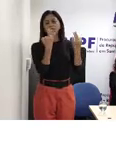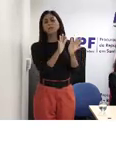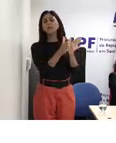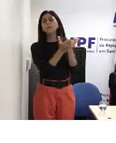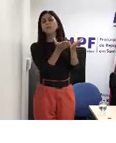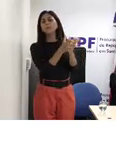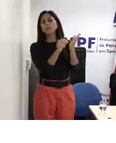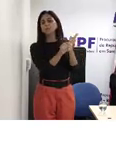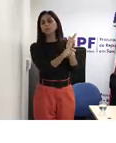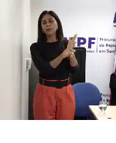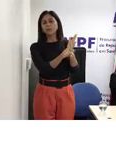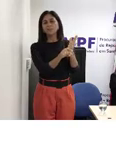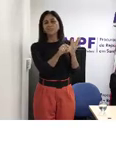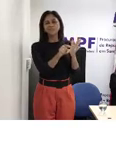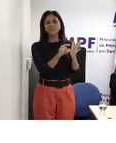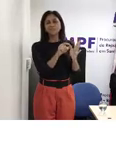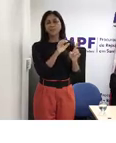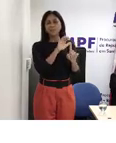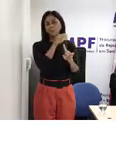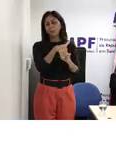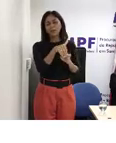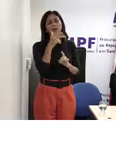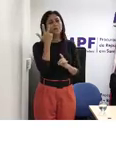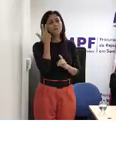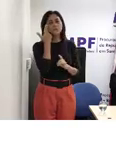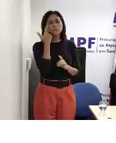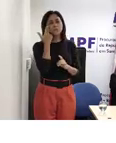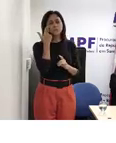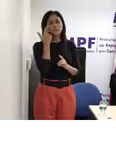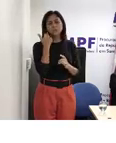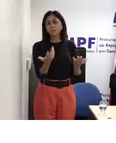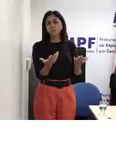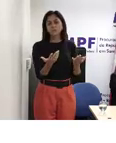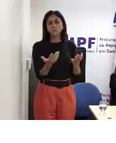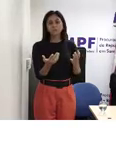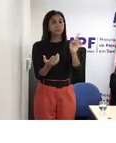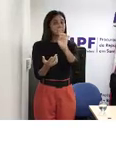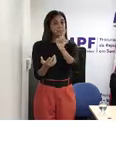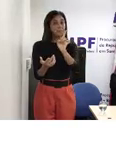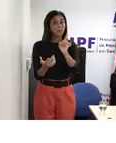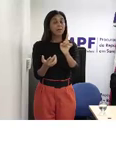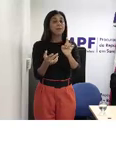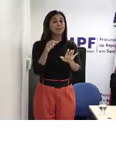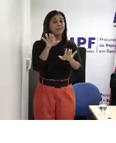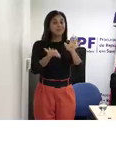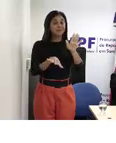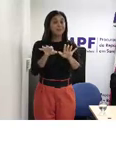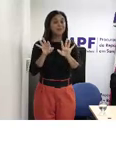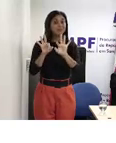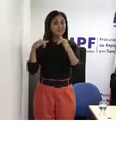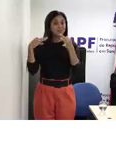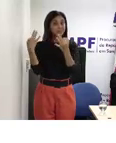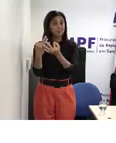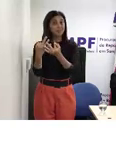acontece também na estruturada o problema da desestruturada é aquela falta de supervisão mais direta mais